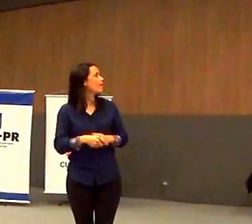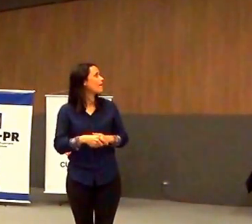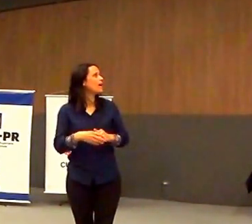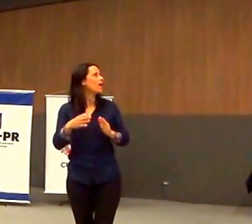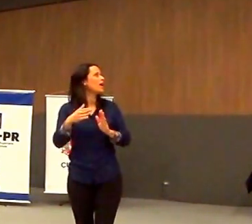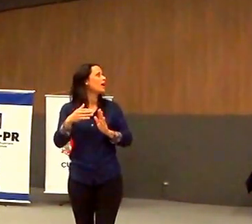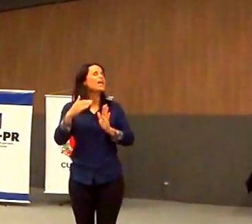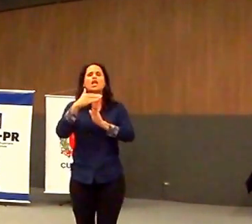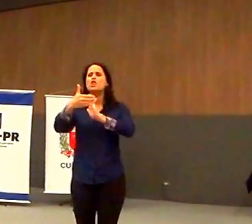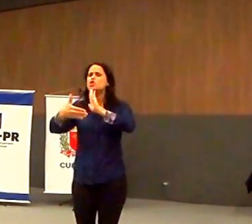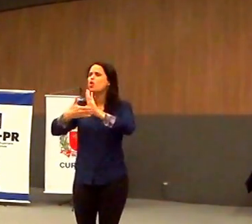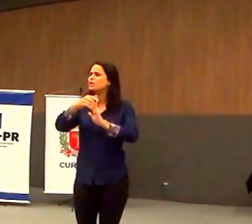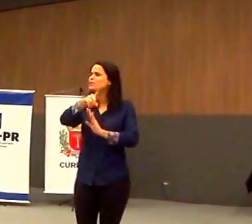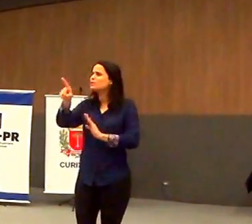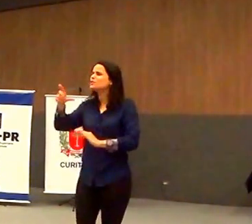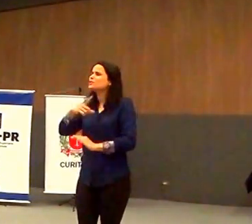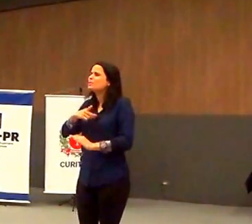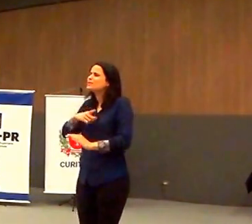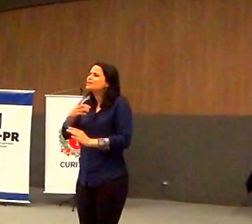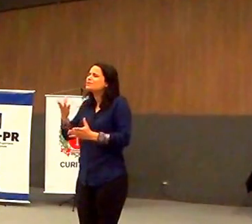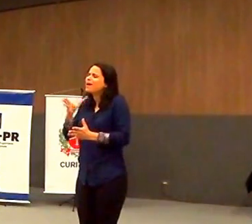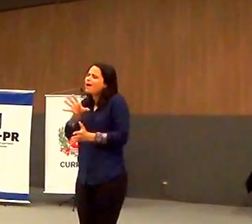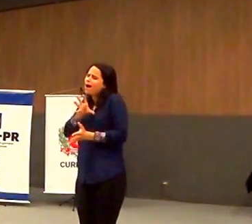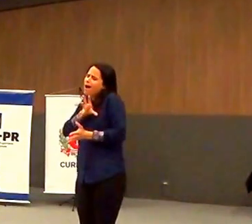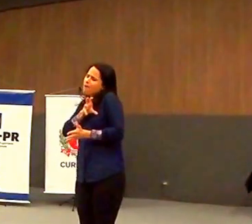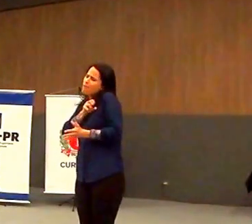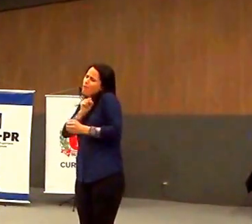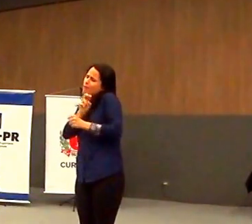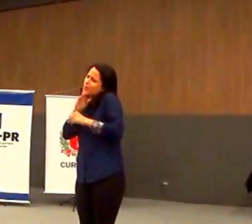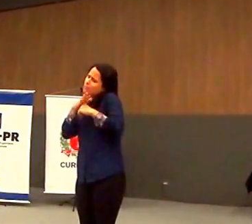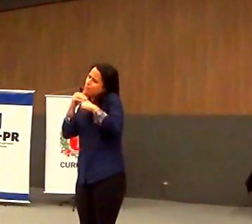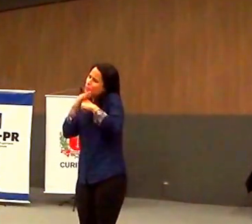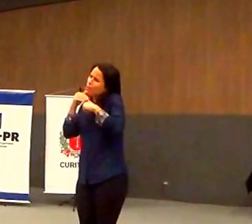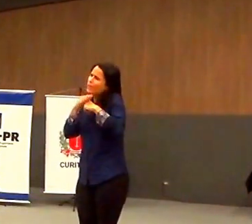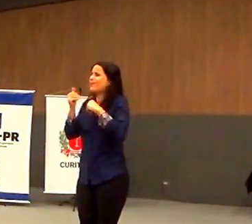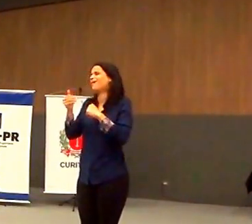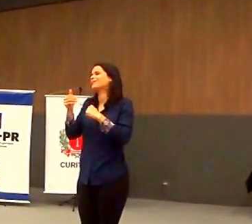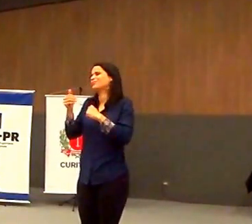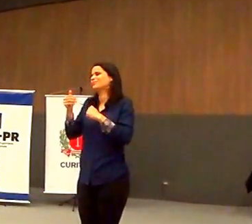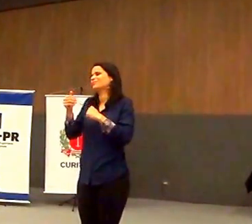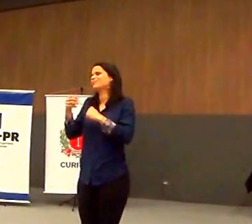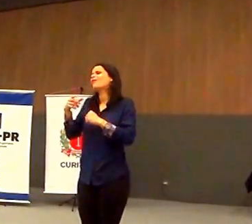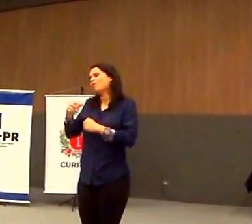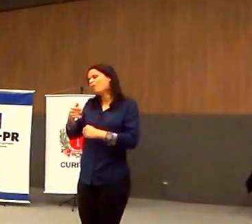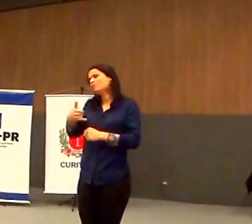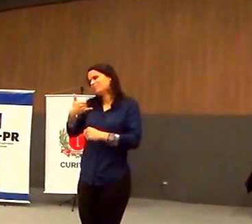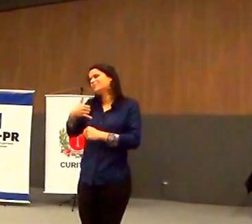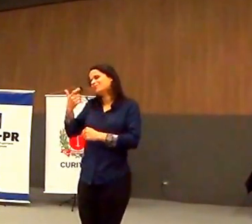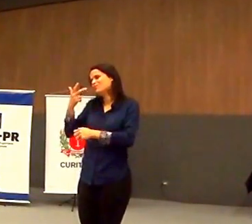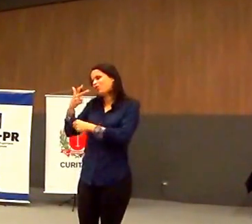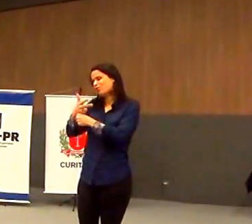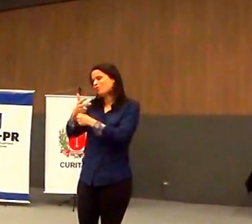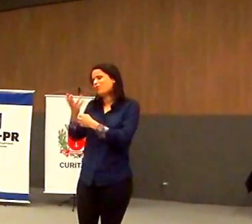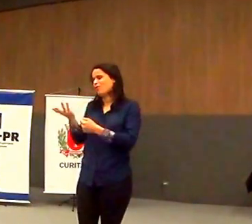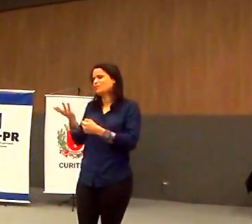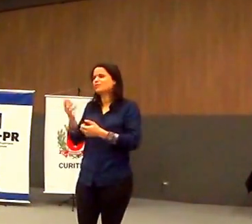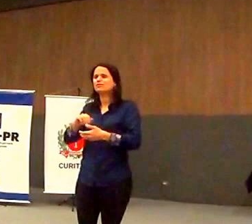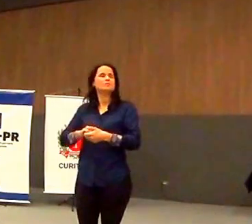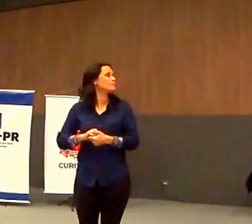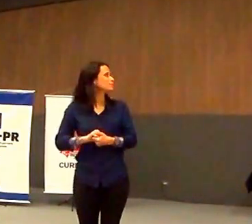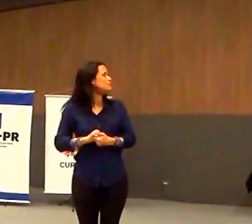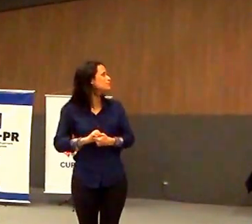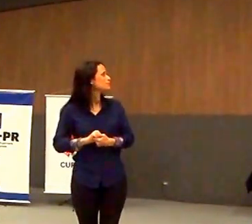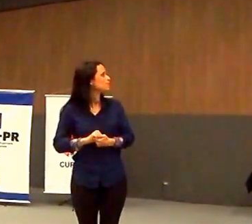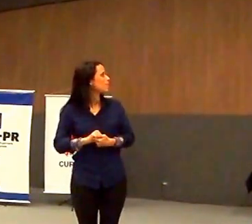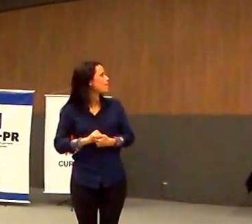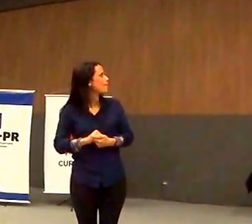envelhecem. Dom Helder Câmara, o segredo de ser jovem, mesmo quando os anos passam, deixando marcas no corpo,